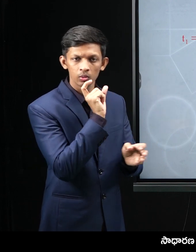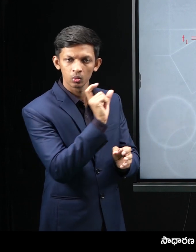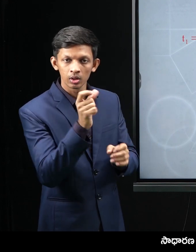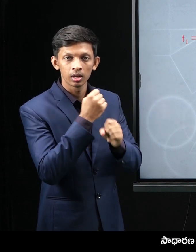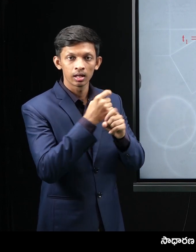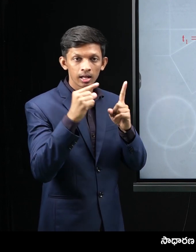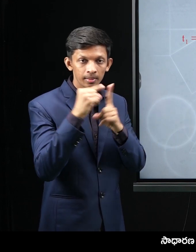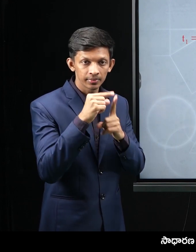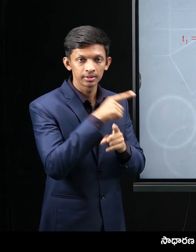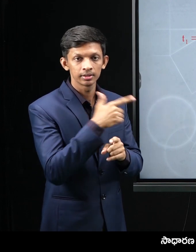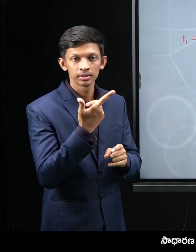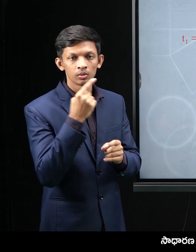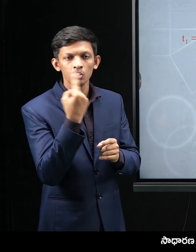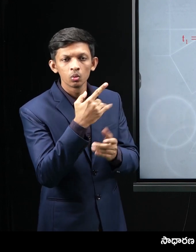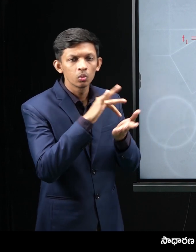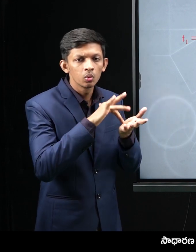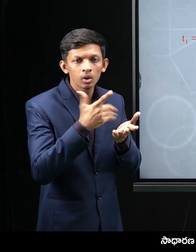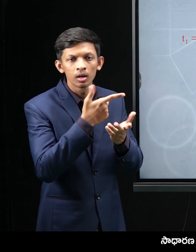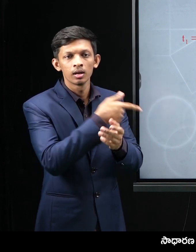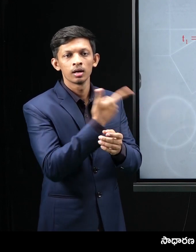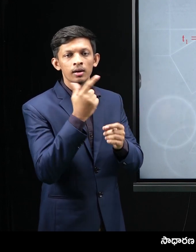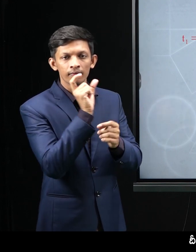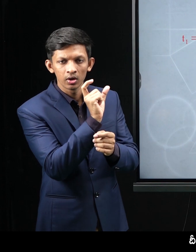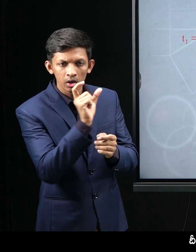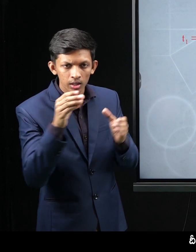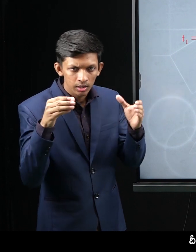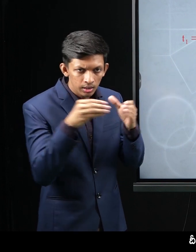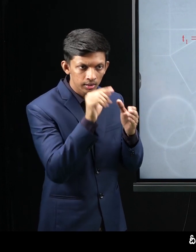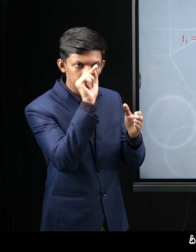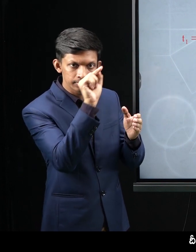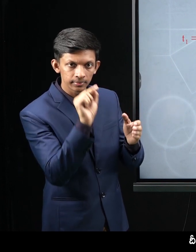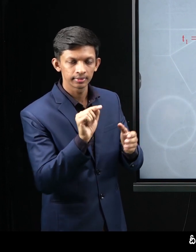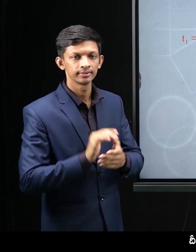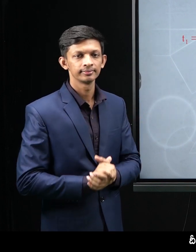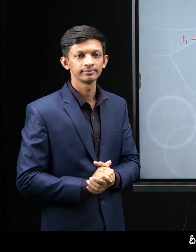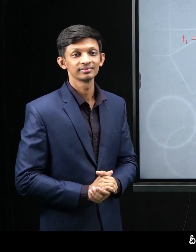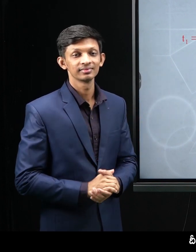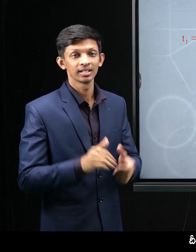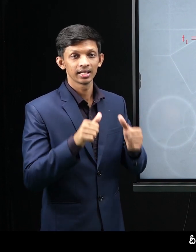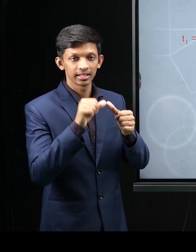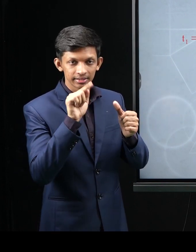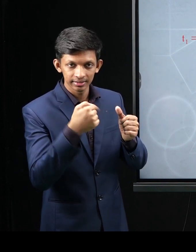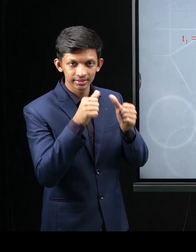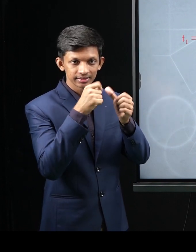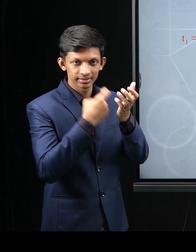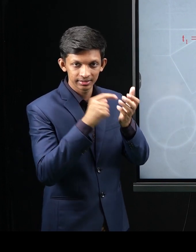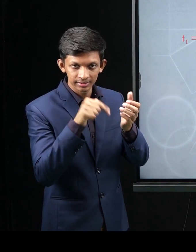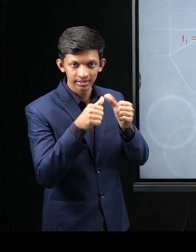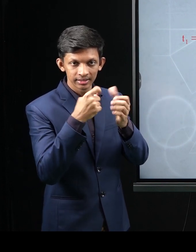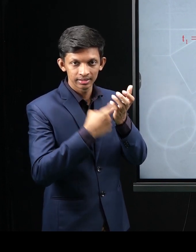పదం కోసం సూత్రాన్ని కనుగొనడానికి ప్రయత్నిస్తాము. దీని నిబంధనలు సాధారణ నిష్పత్తిలో ఉంటాయి. ar,